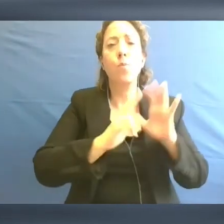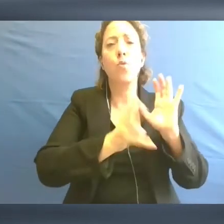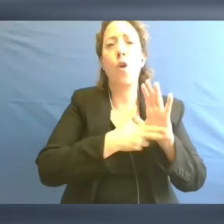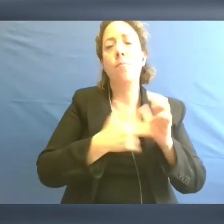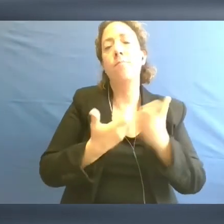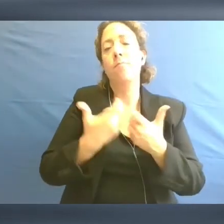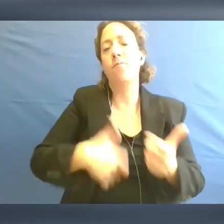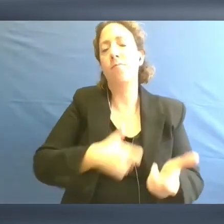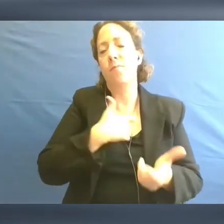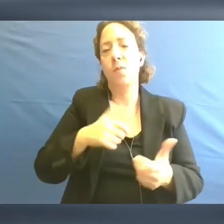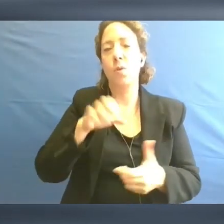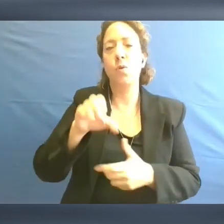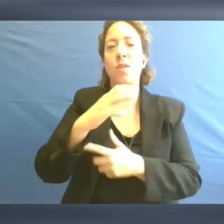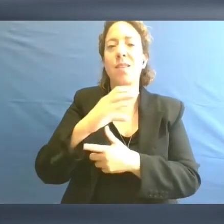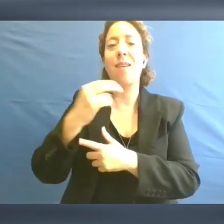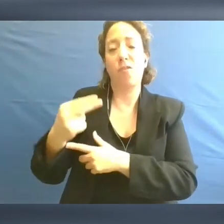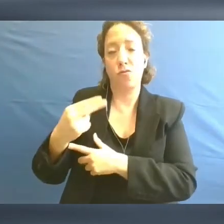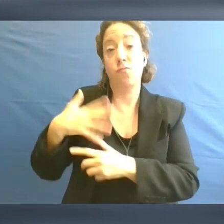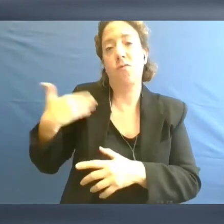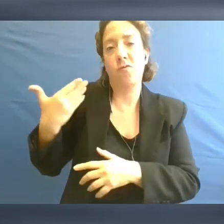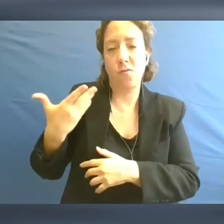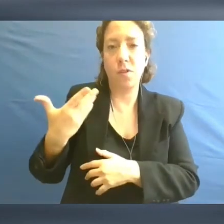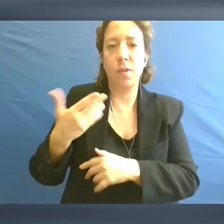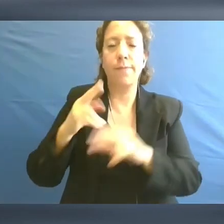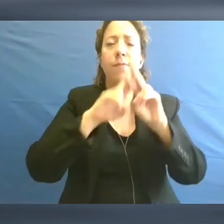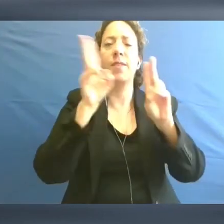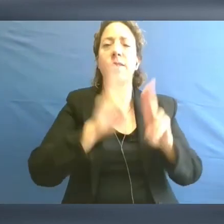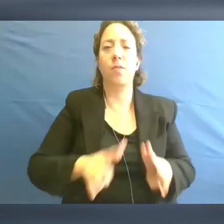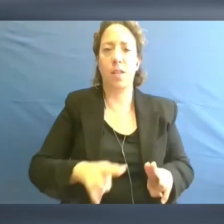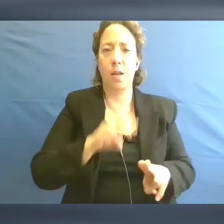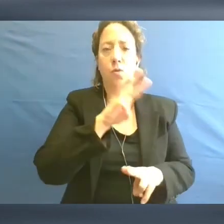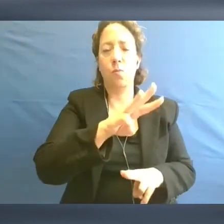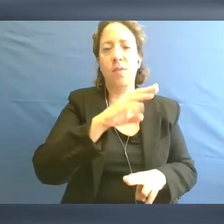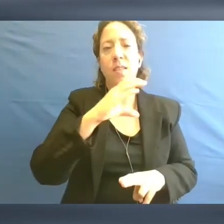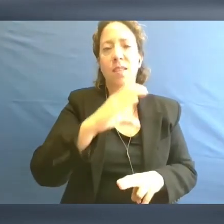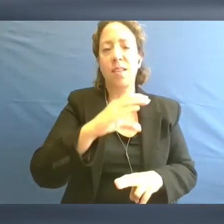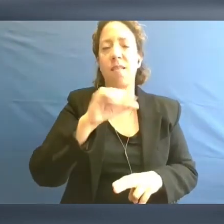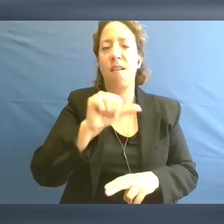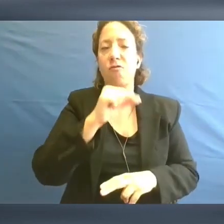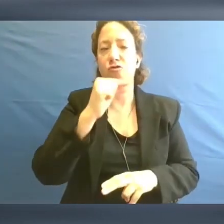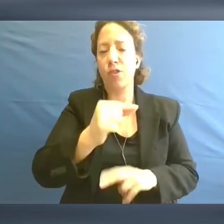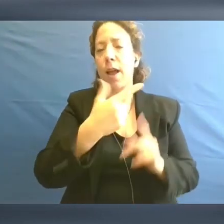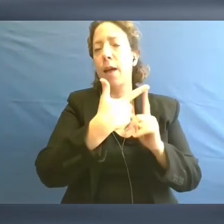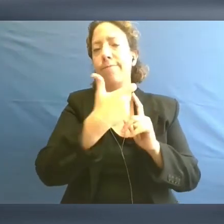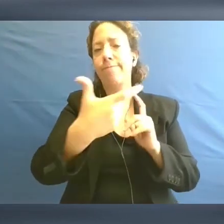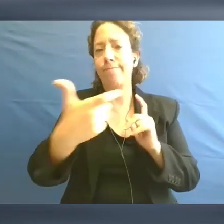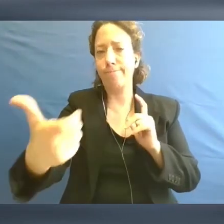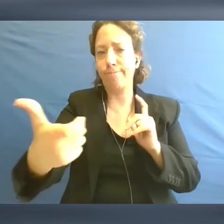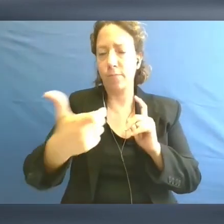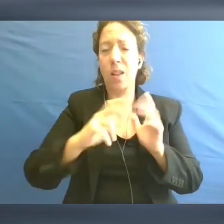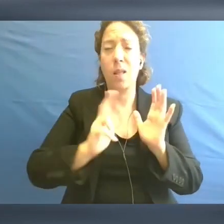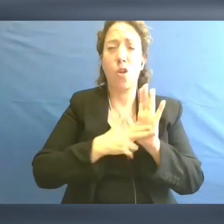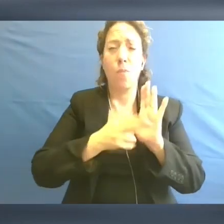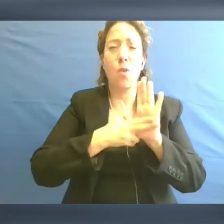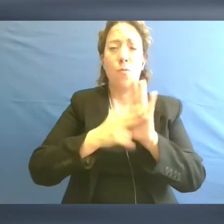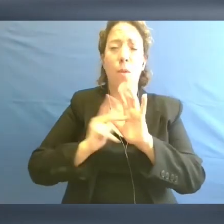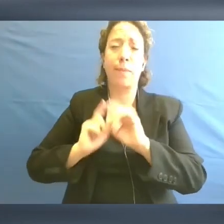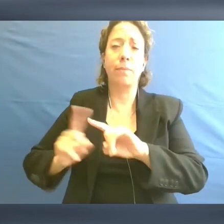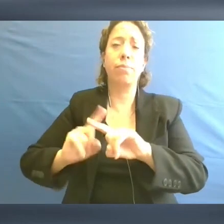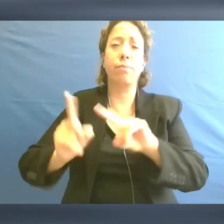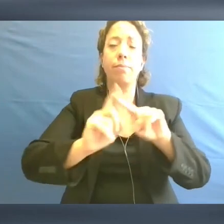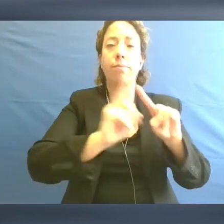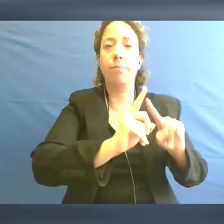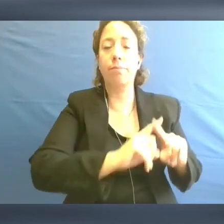d'avoir les normes ECH, au niveau international, WCAG, etc., etc. Il existe de nombreuses normes